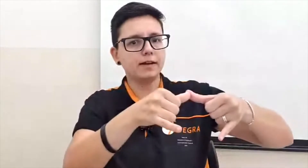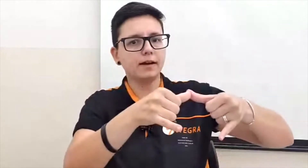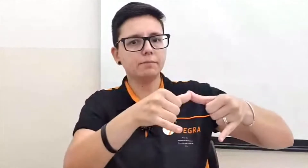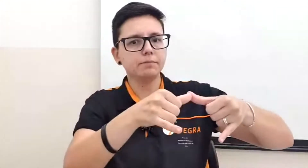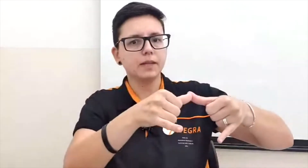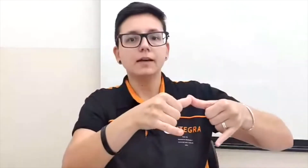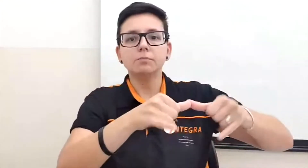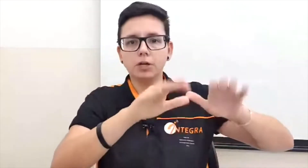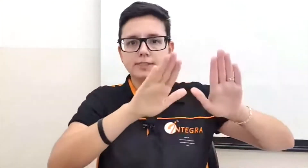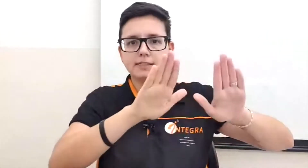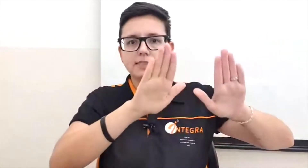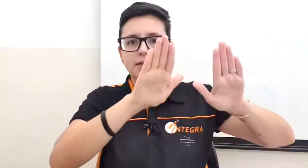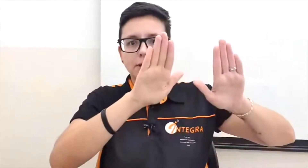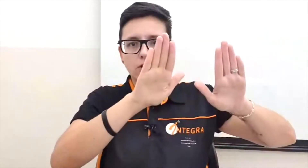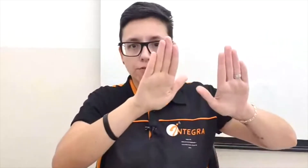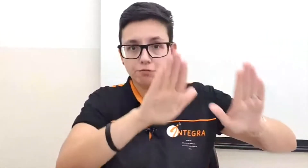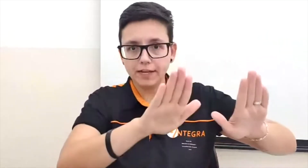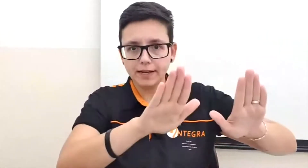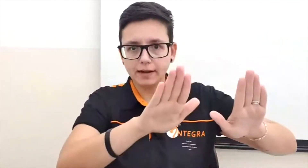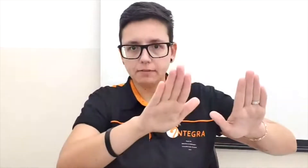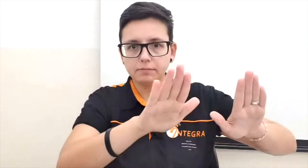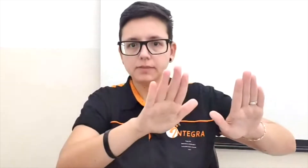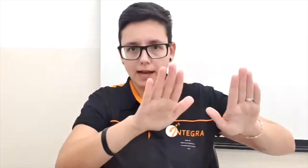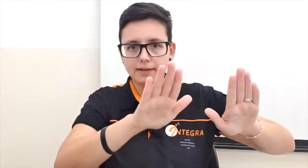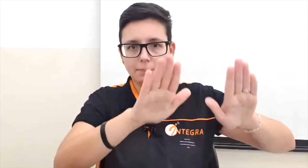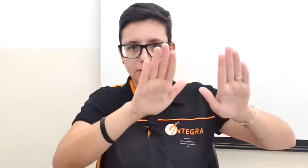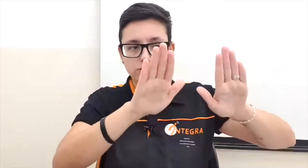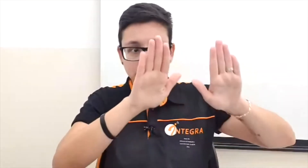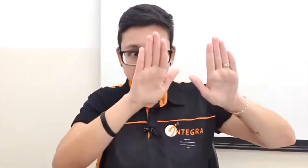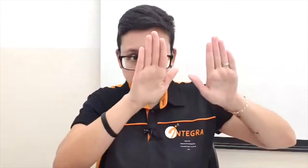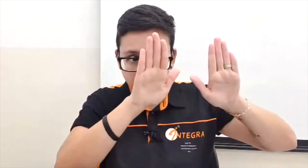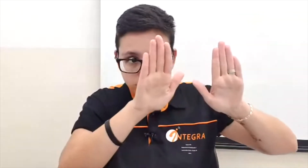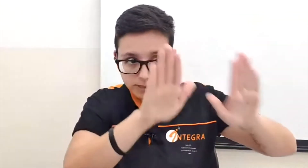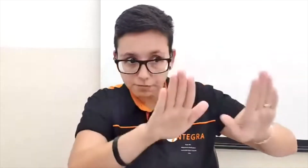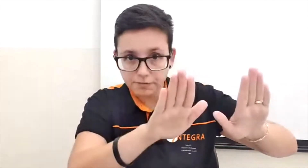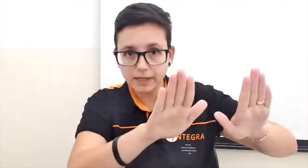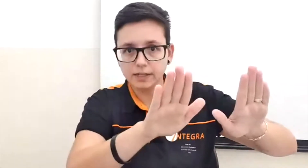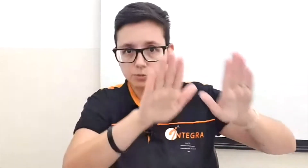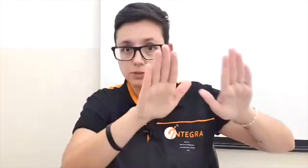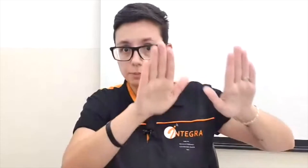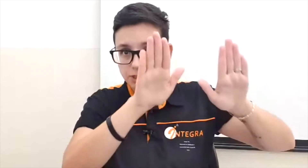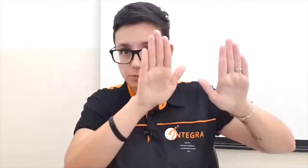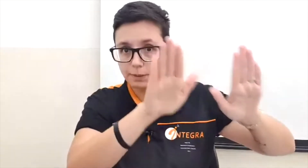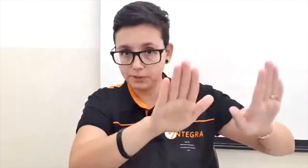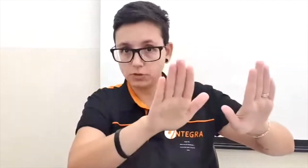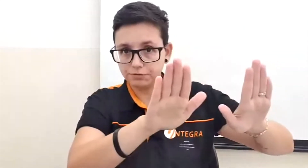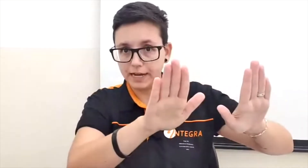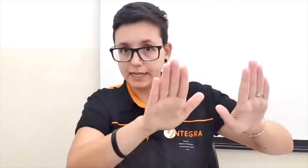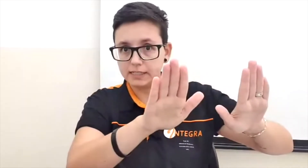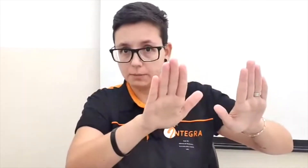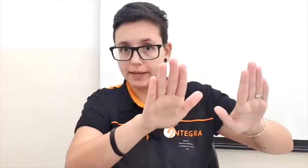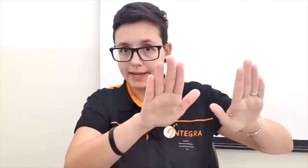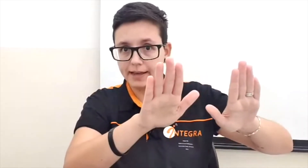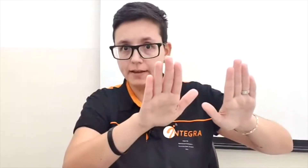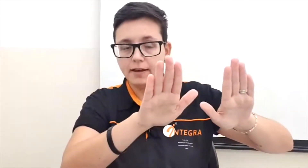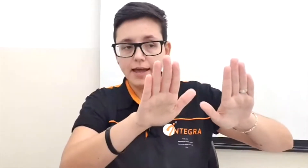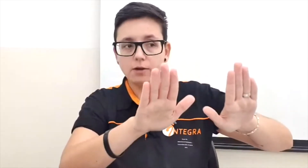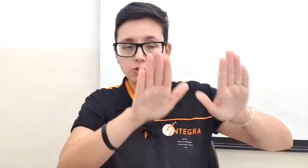fica. Pode ser assim também, ó, fica, tá? Dá para usar isso aqui também, você fica. Tipo, você pedindo para a pessoa ficar aqui, também é um